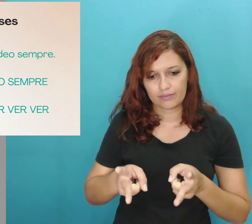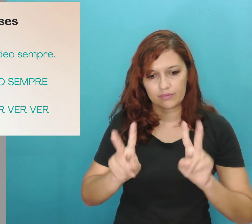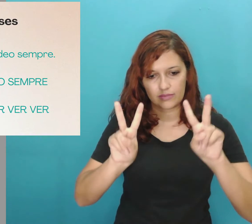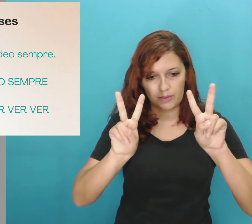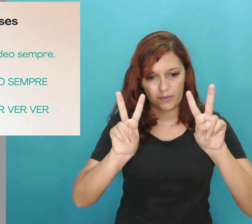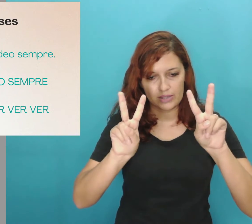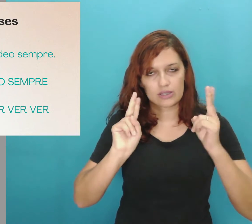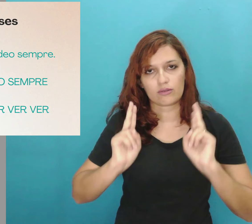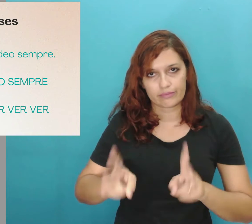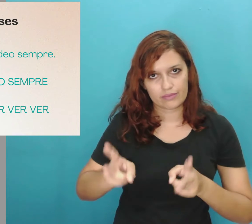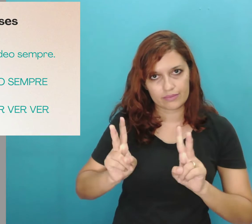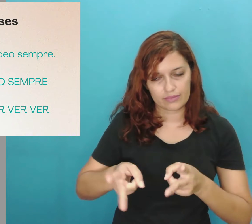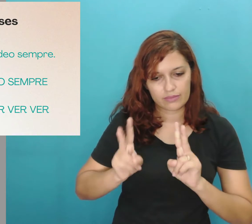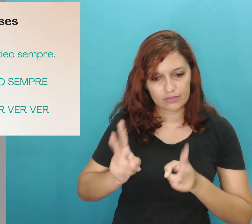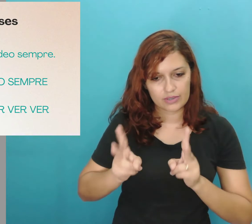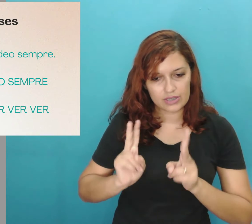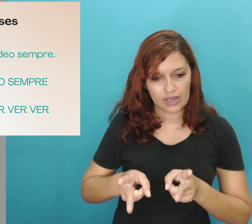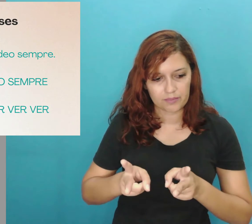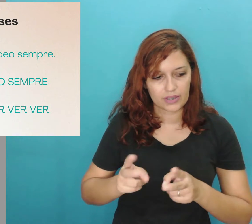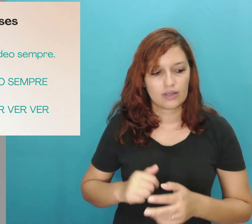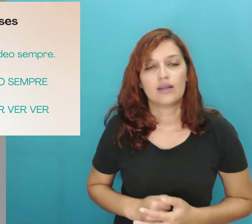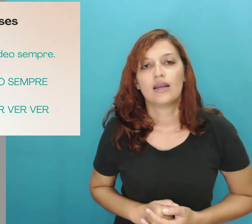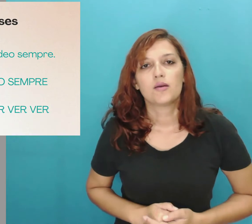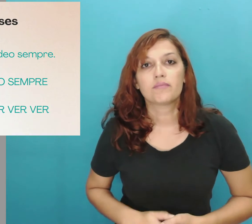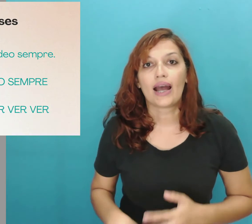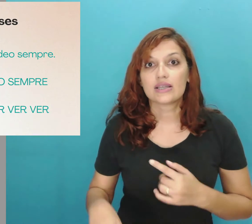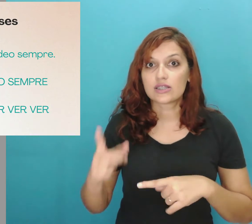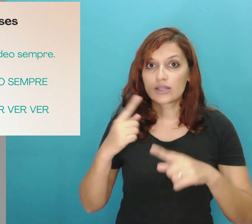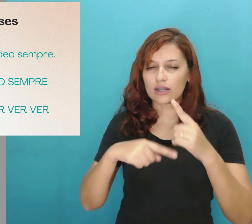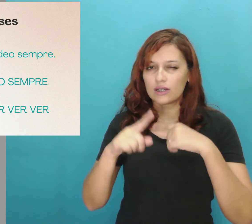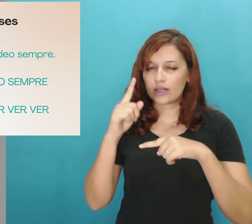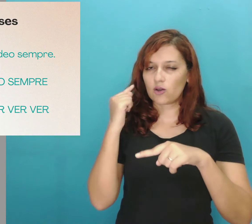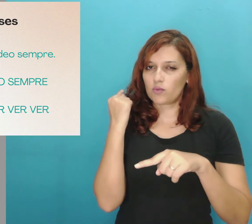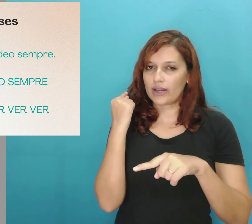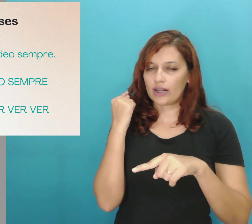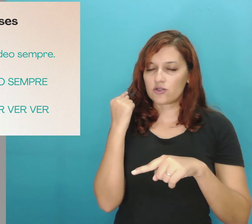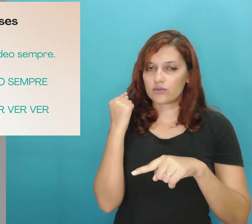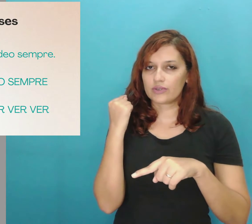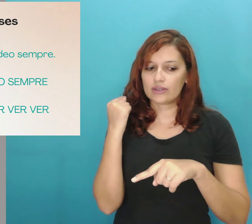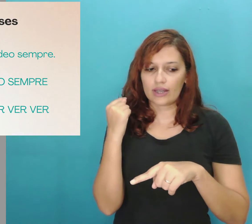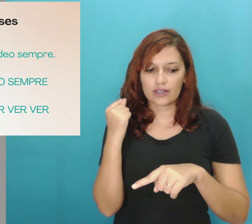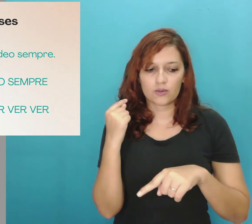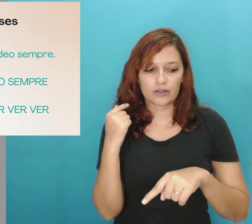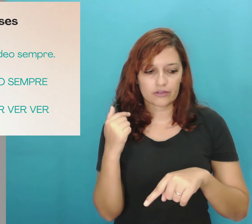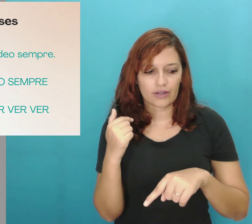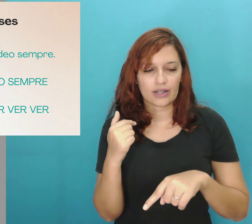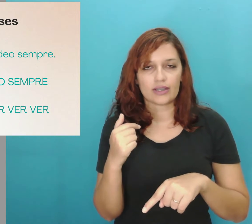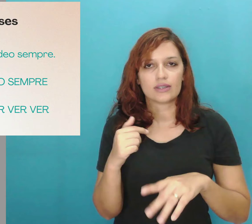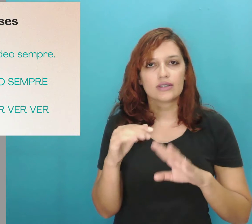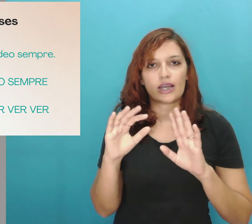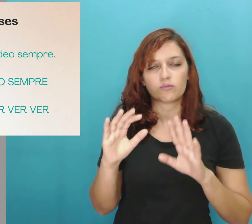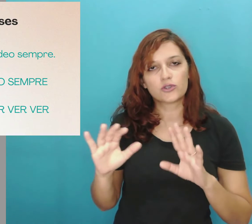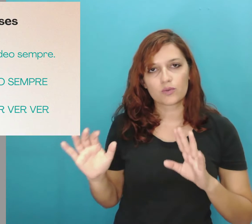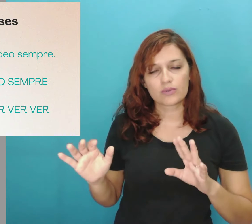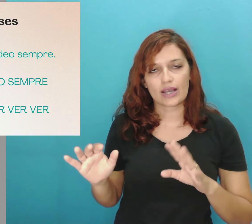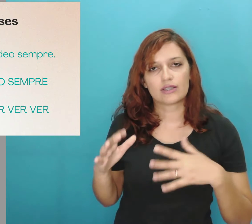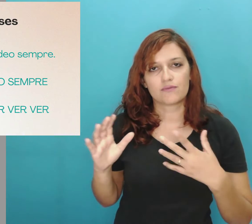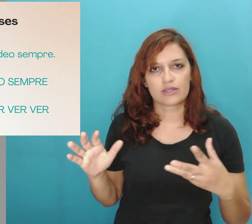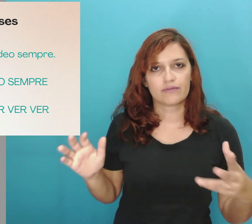Tá bom assim? Sempre. Mas, como aquela estrutura anterior que eu te falei, que é muito usada e você vai